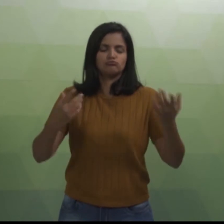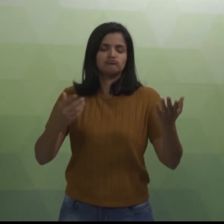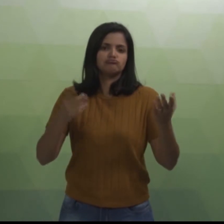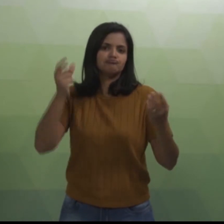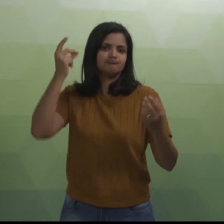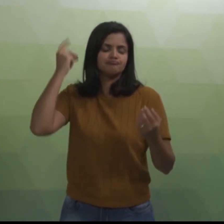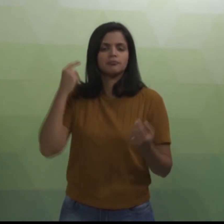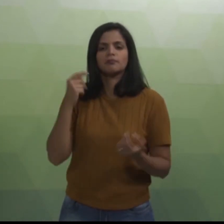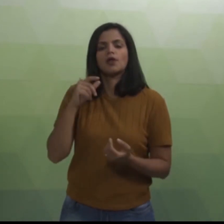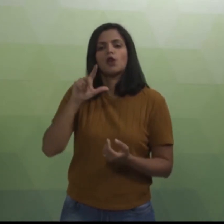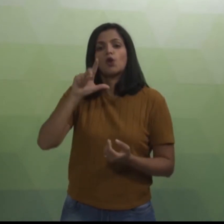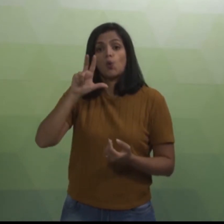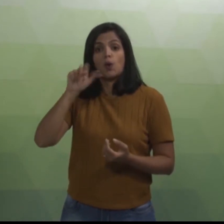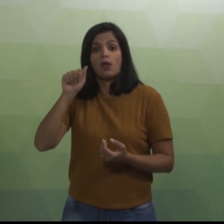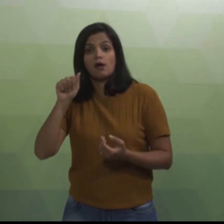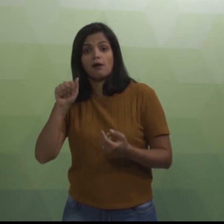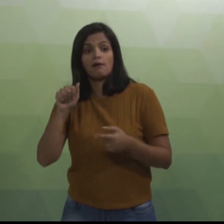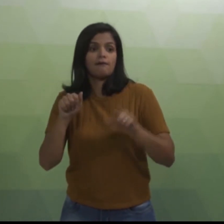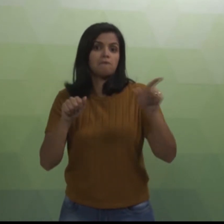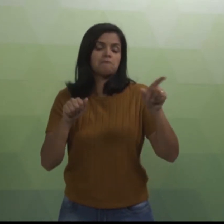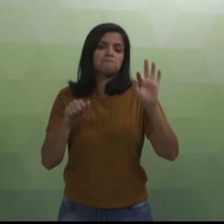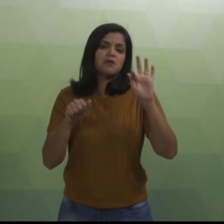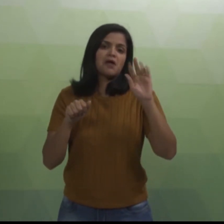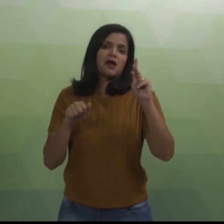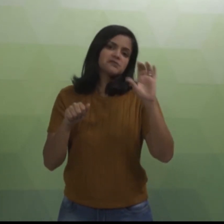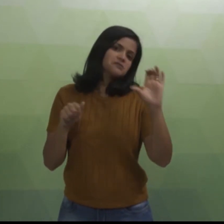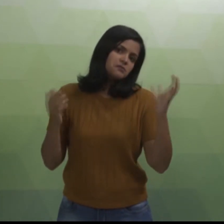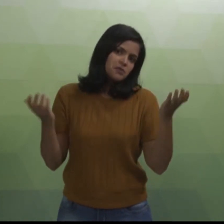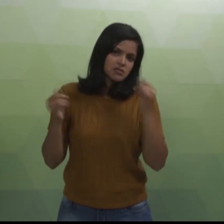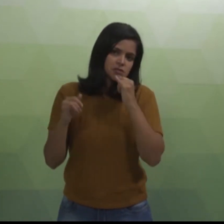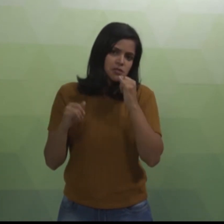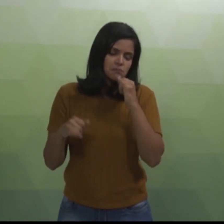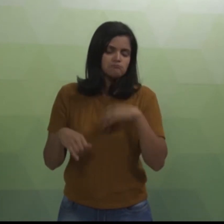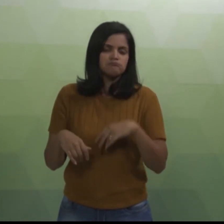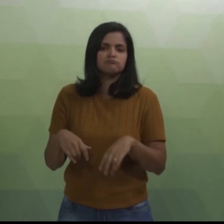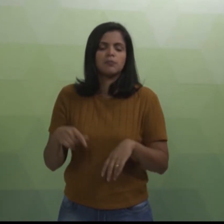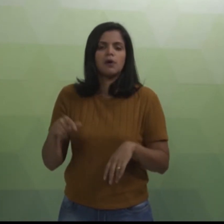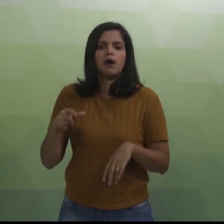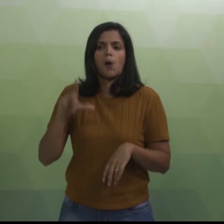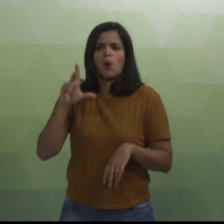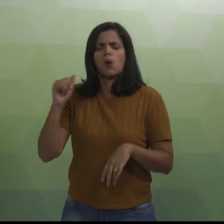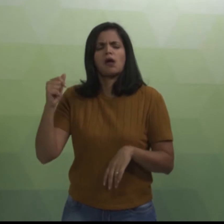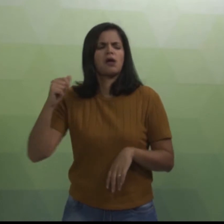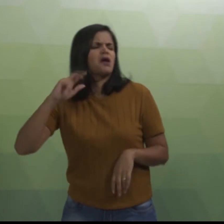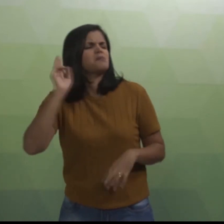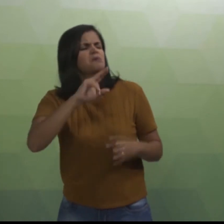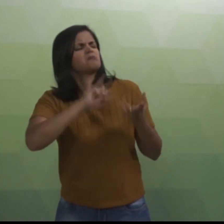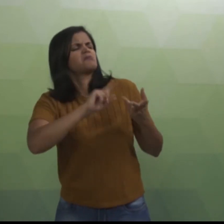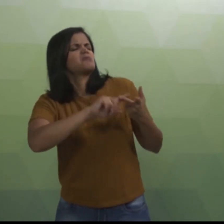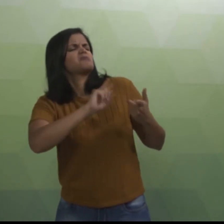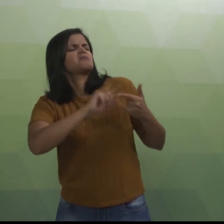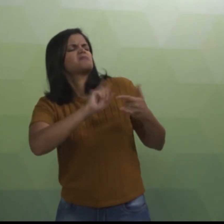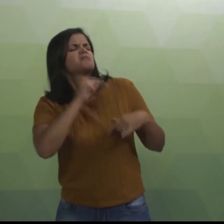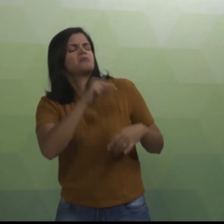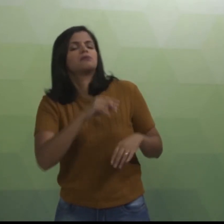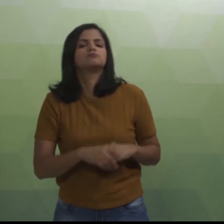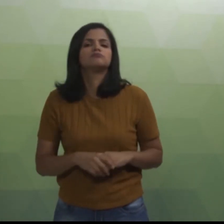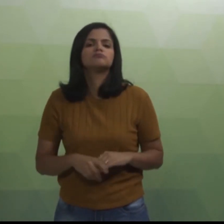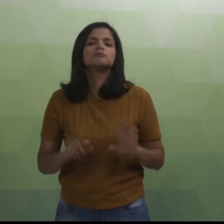Por exemplo, teve o debate entre Lula e